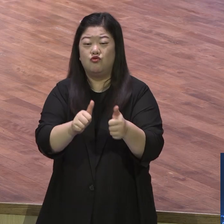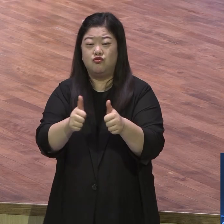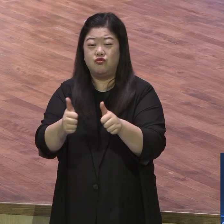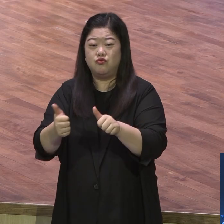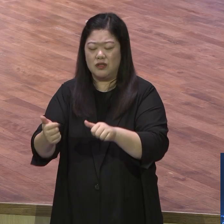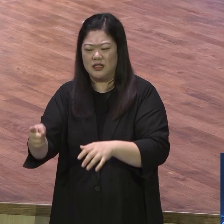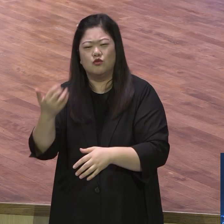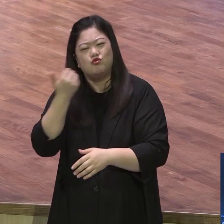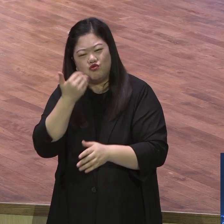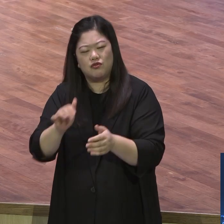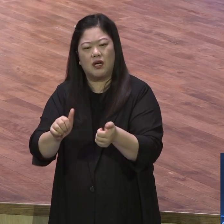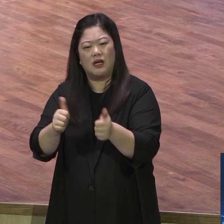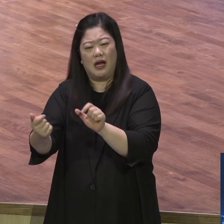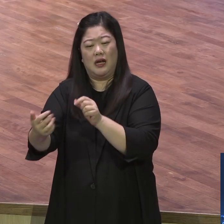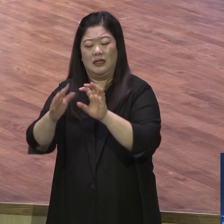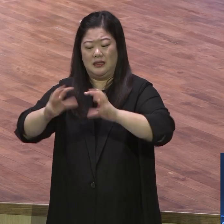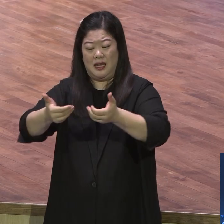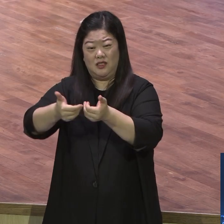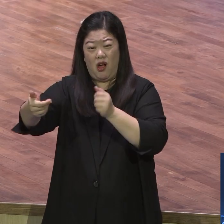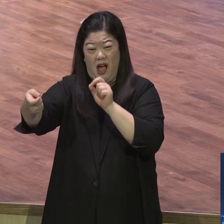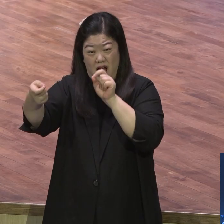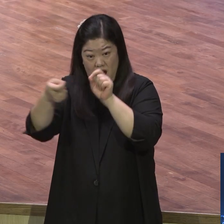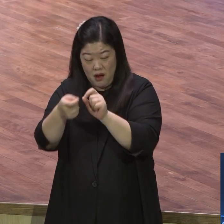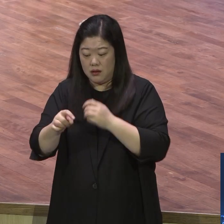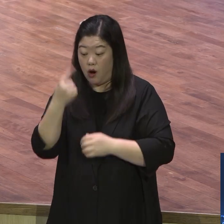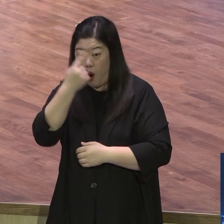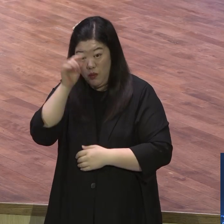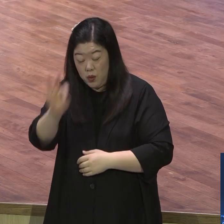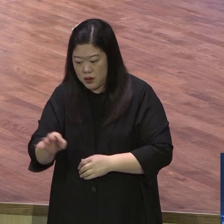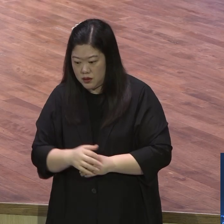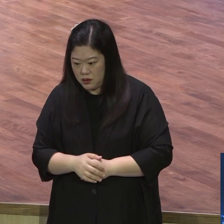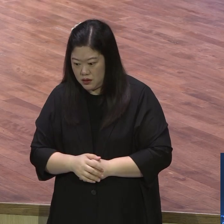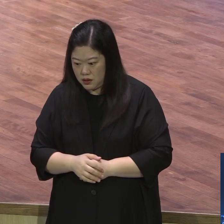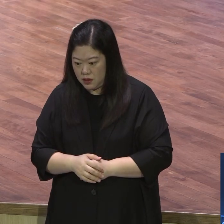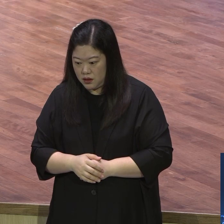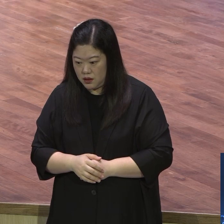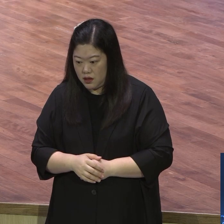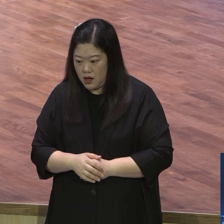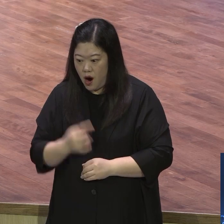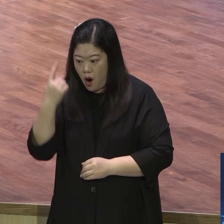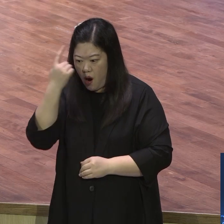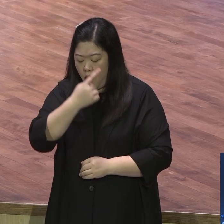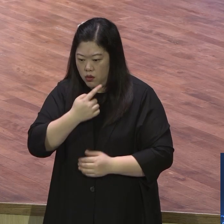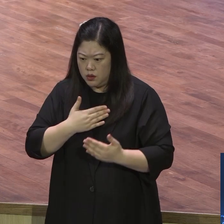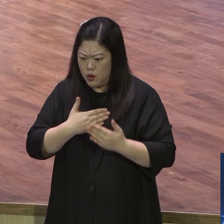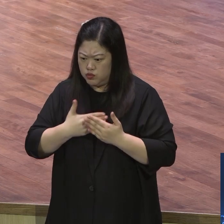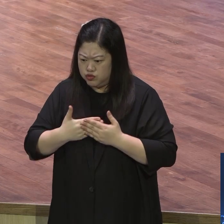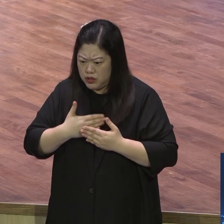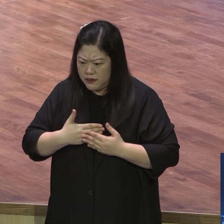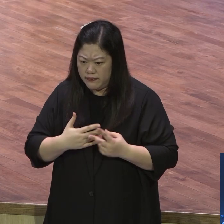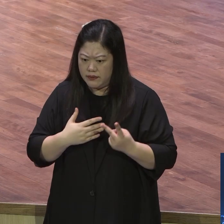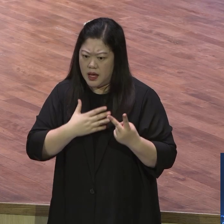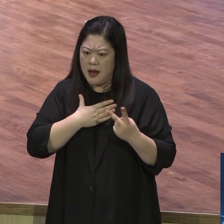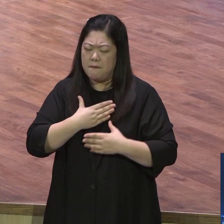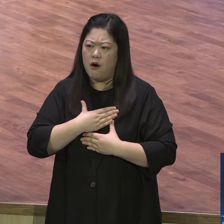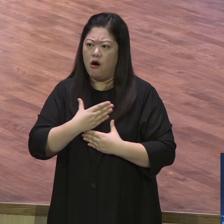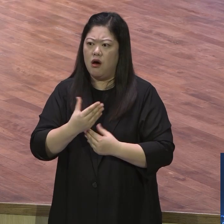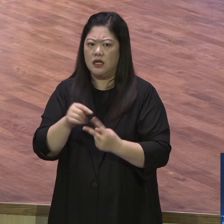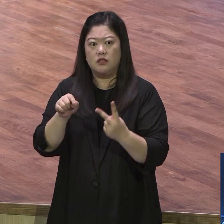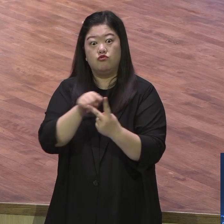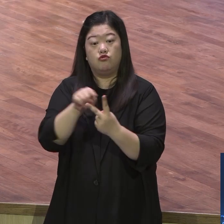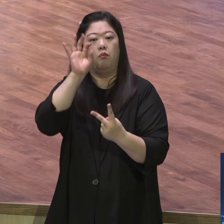못받았구나 죽을 때 저희 아버지는 편안하게 제 품에서 나